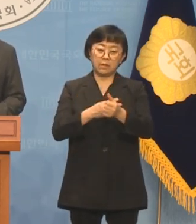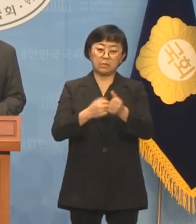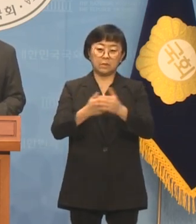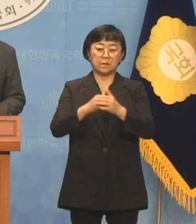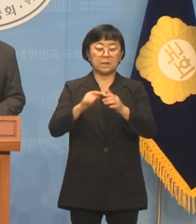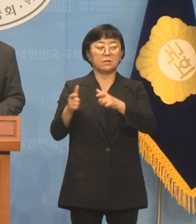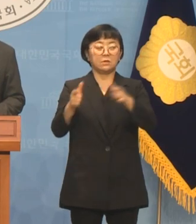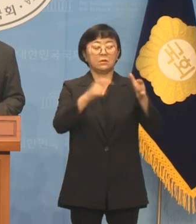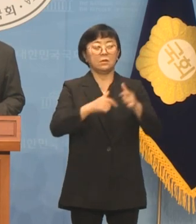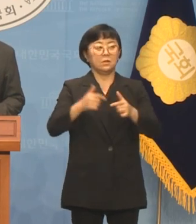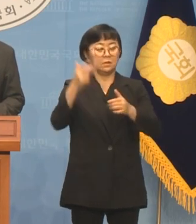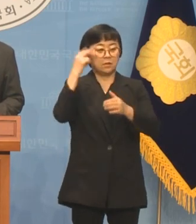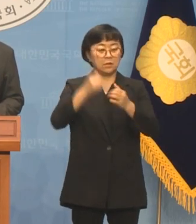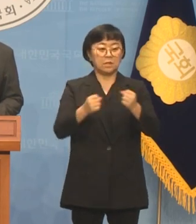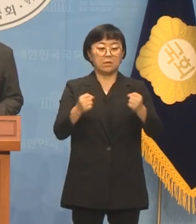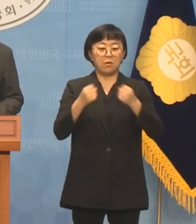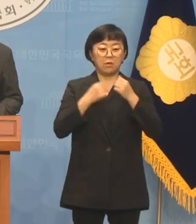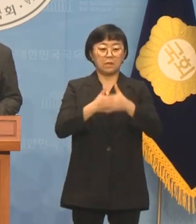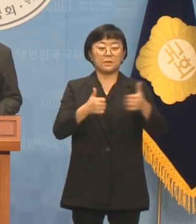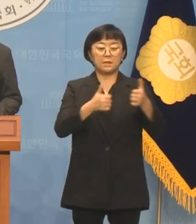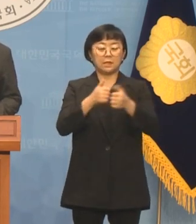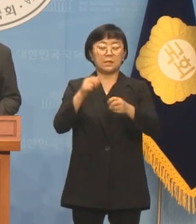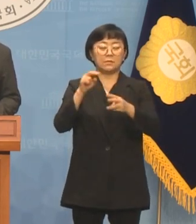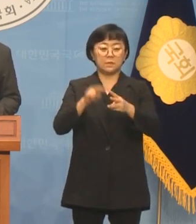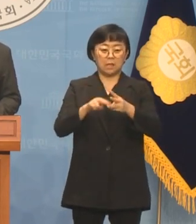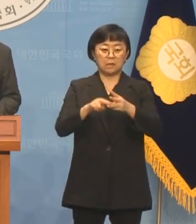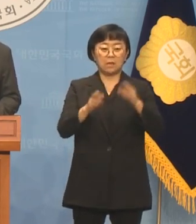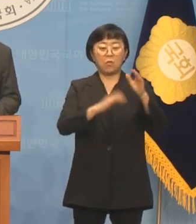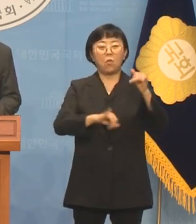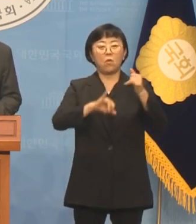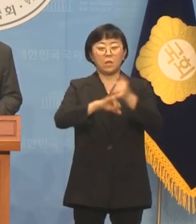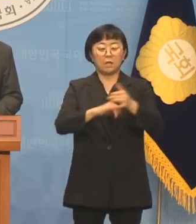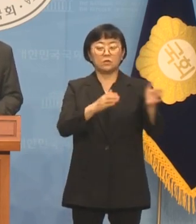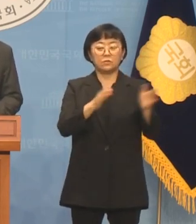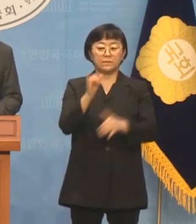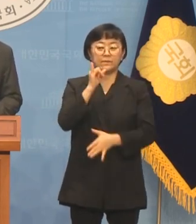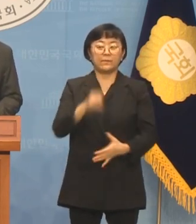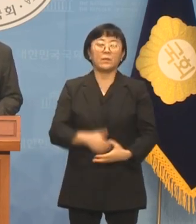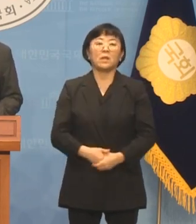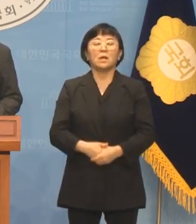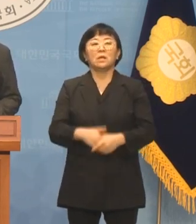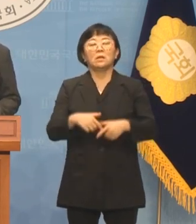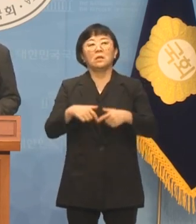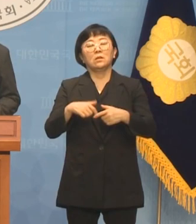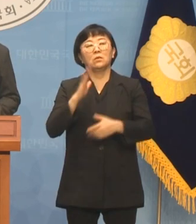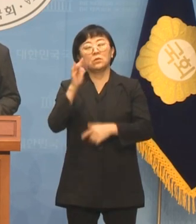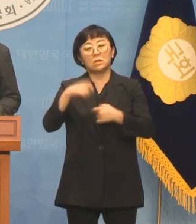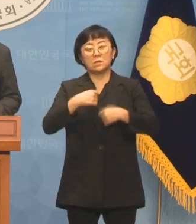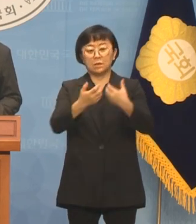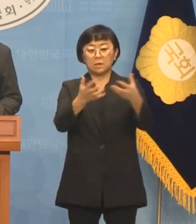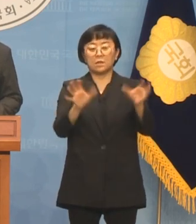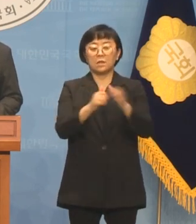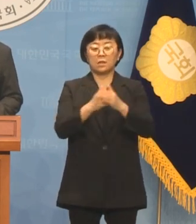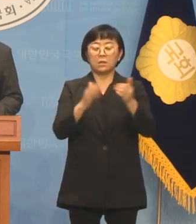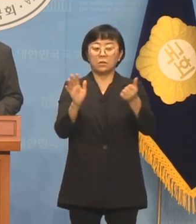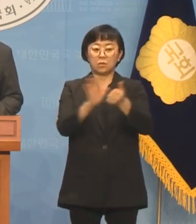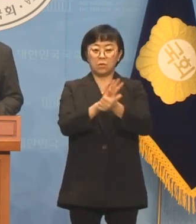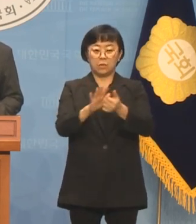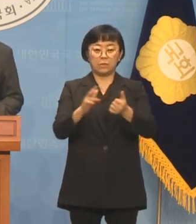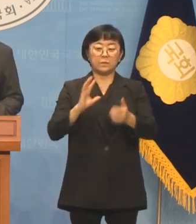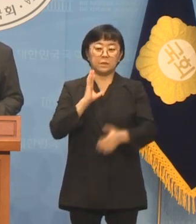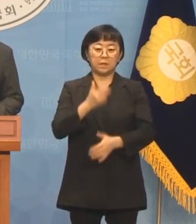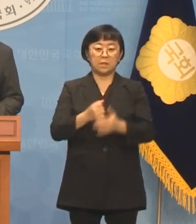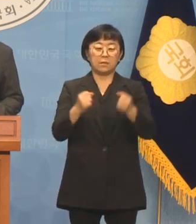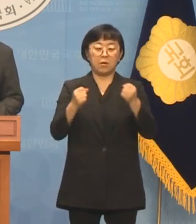자치구별 정신건강상담센터 설치 등 공약 또한 준비를 하고 있습니다. 녹색정의당은 돌봄 젠더 건강 노동